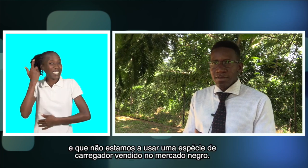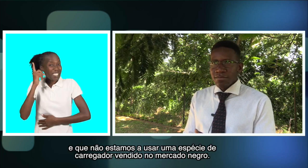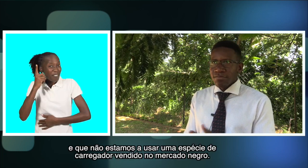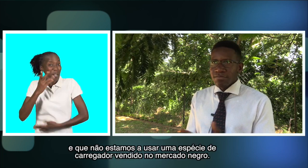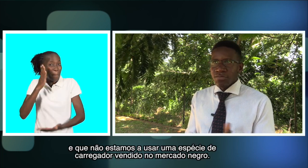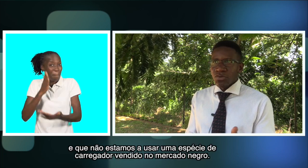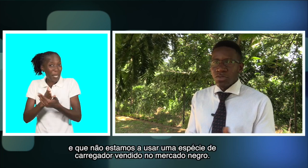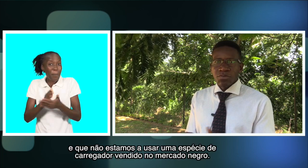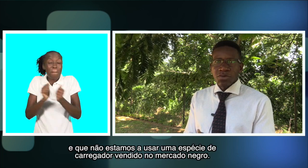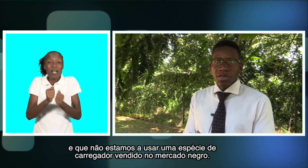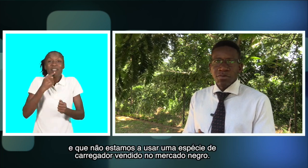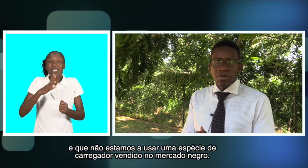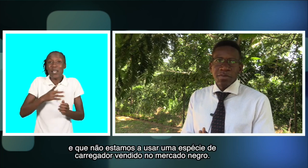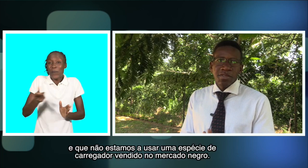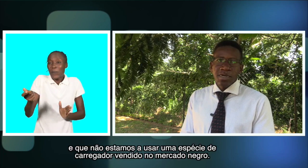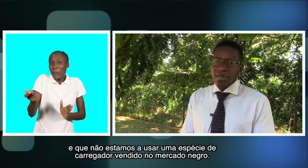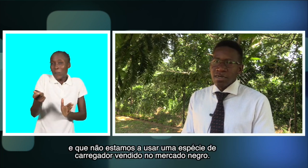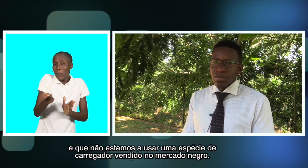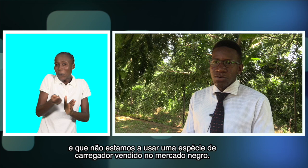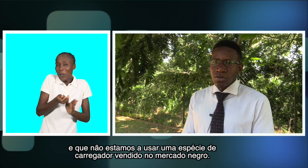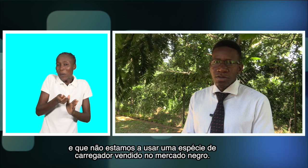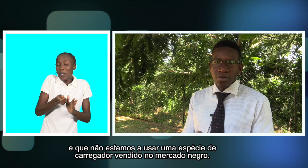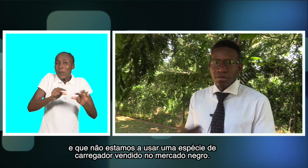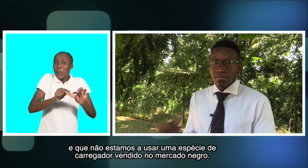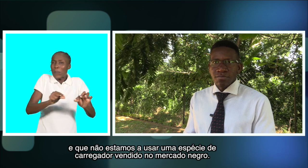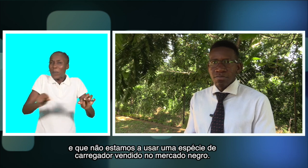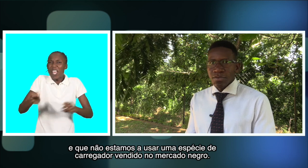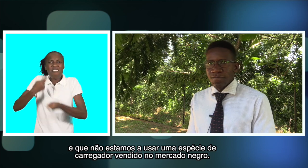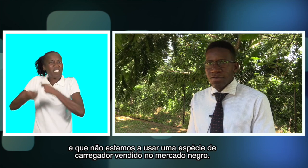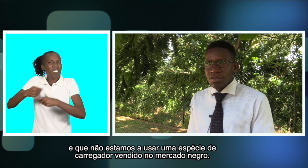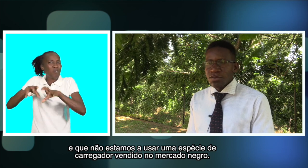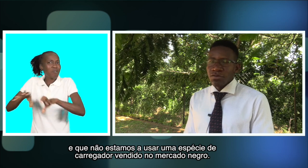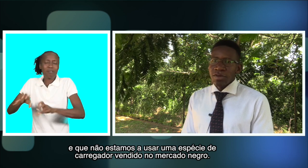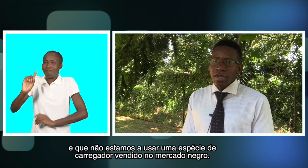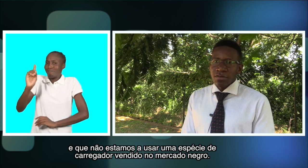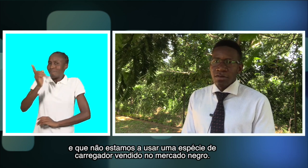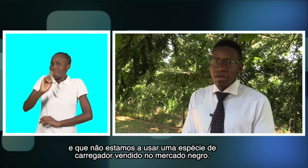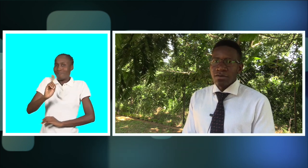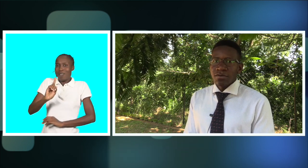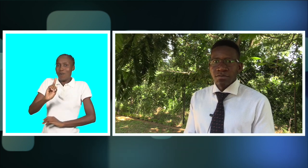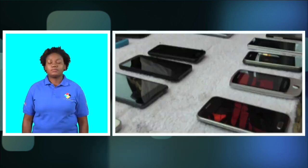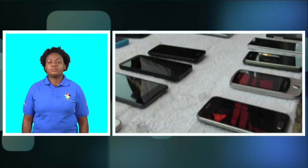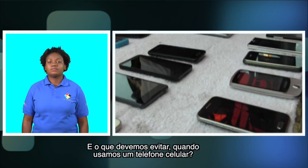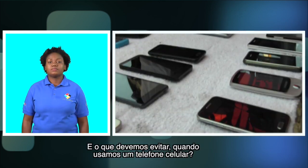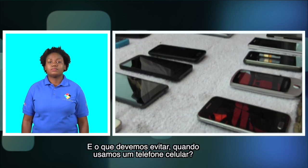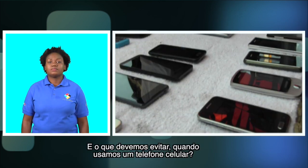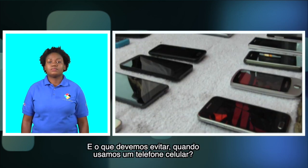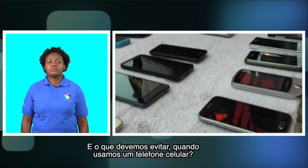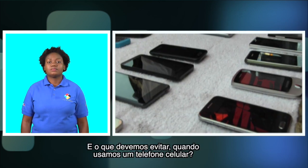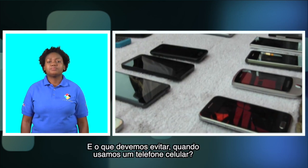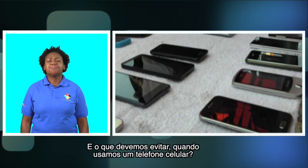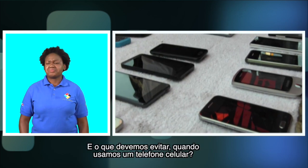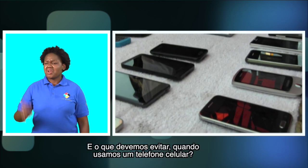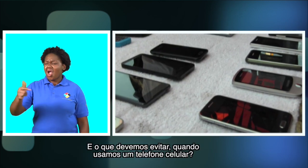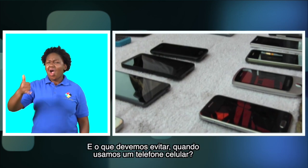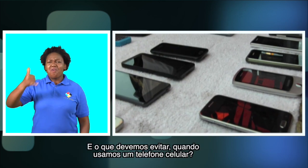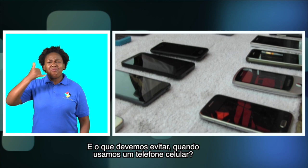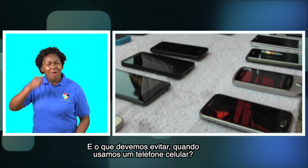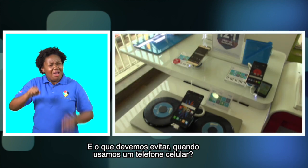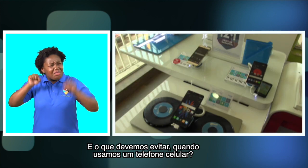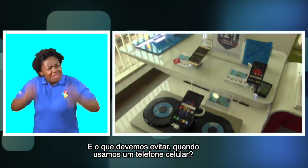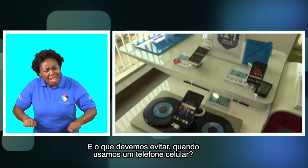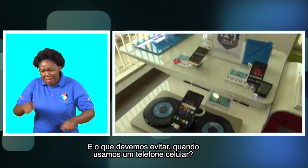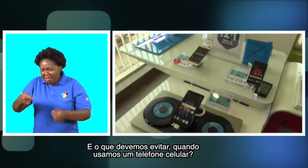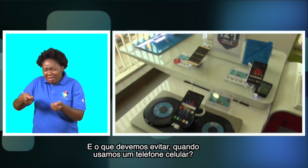que não estamos a usar uma espécie de carregador vendido no mercado negro. E o que devemos